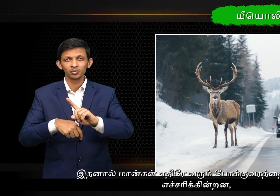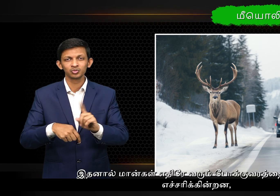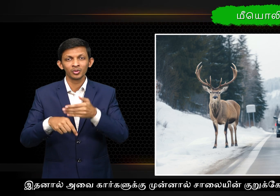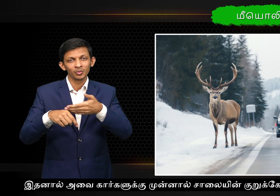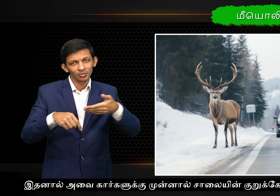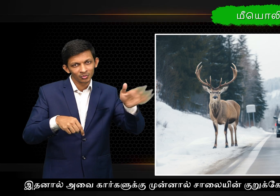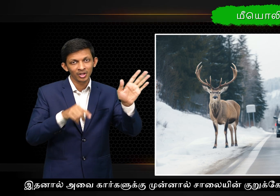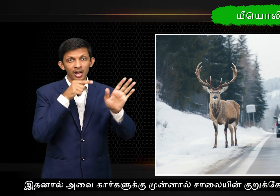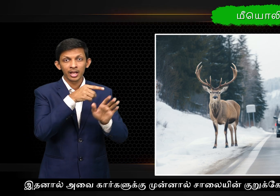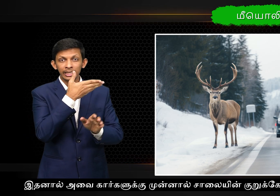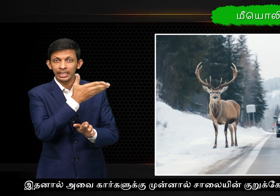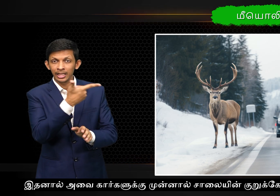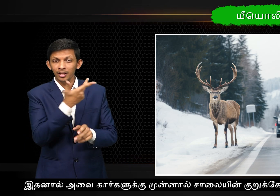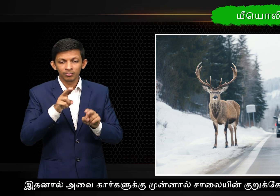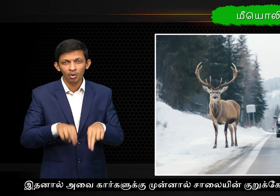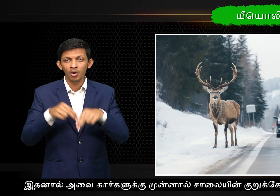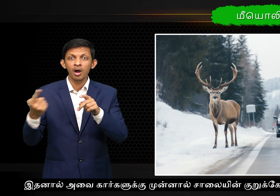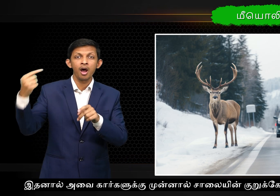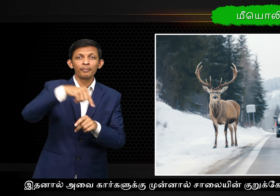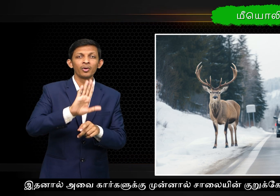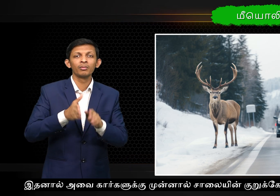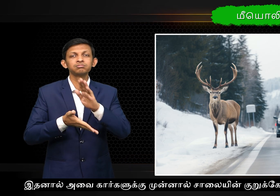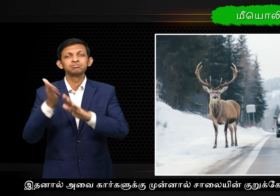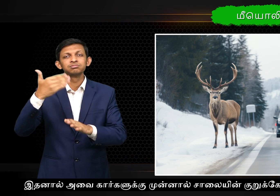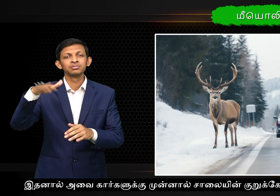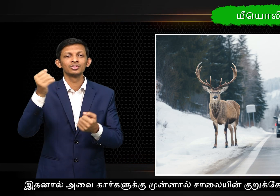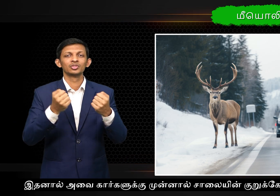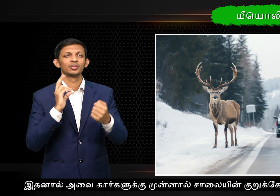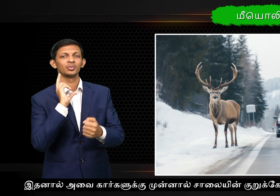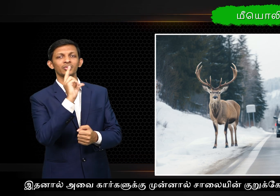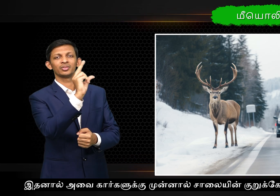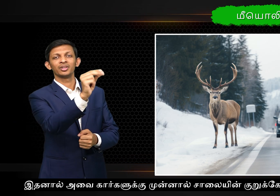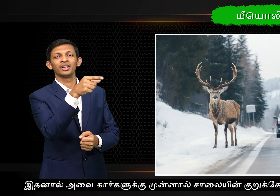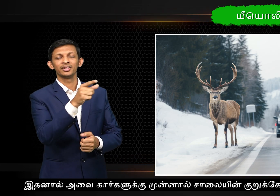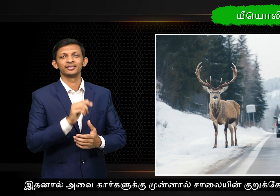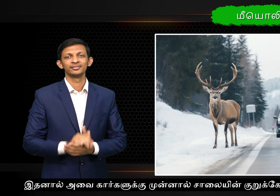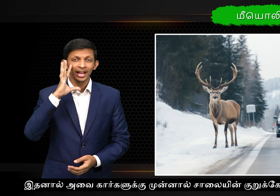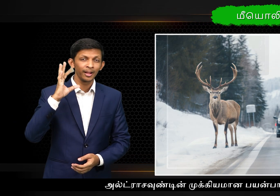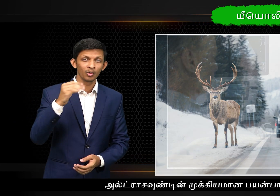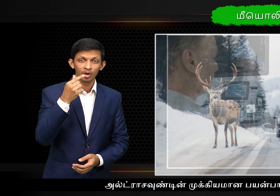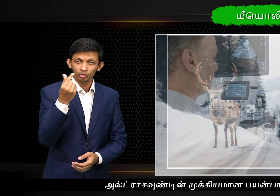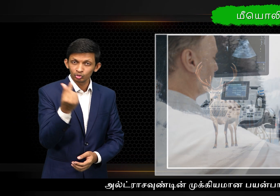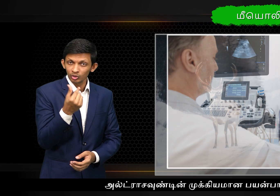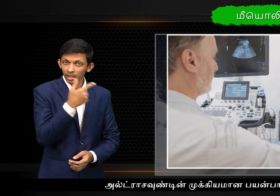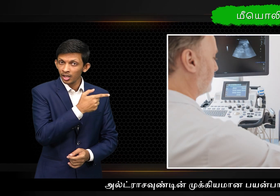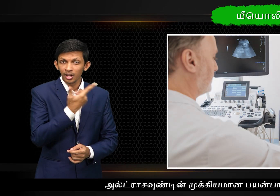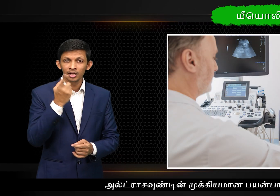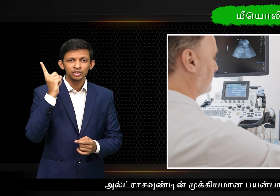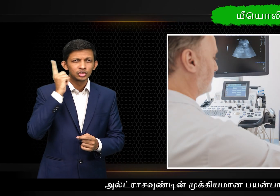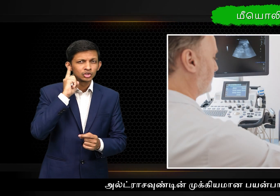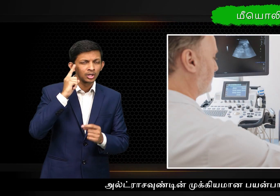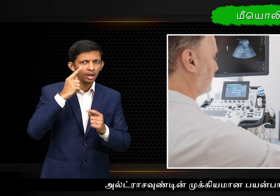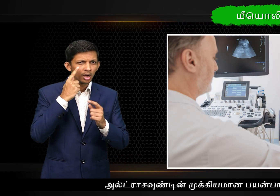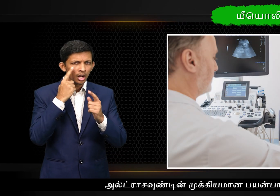எச்சரிக்கின்றன. இதனால் அவை கார்களுக்கு முன்னால் சாலையின் குறுக்கே தாவாமல் இருக்கும். அல்ட்ராசவுண்டின்